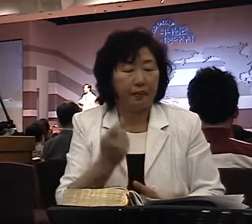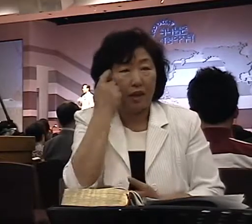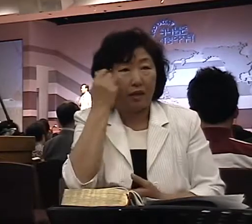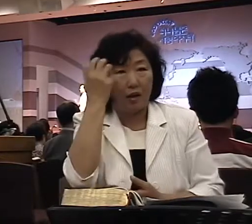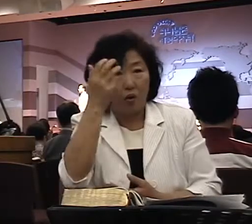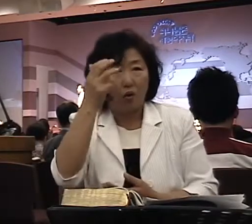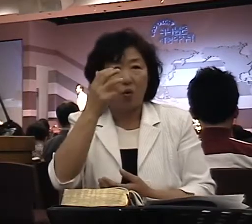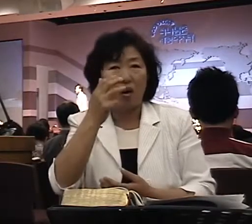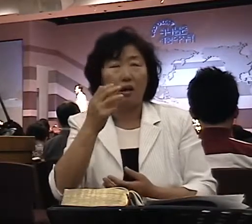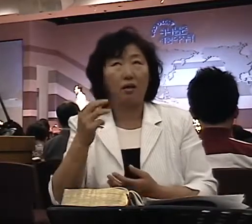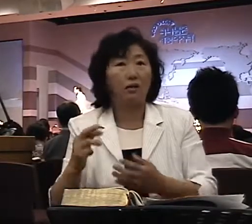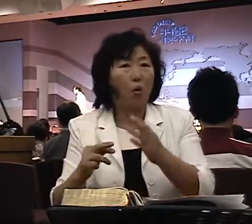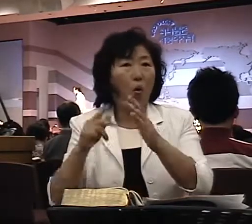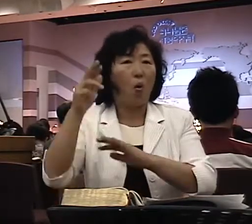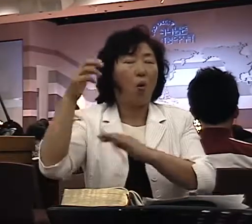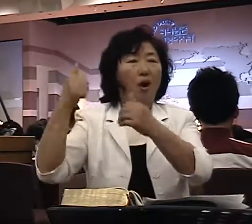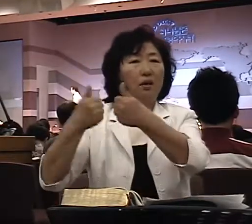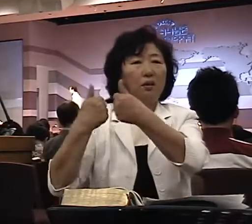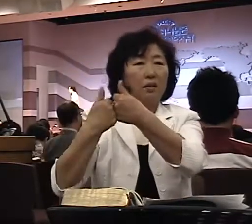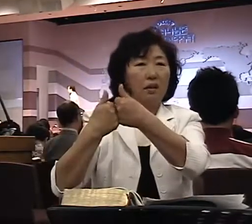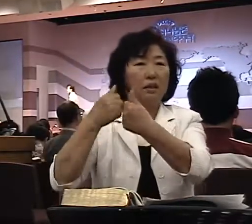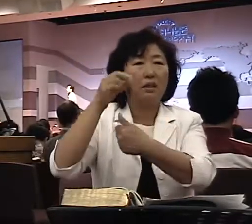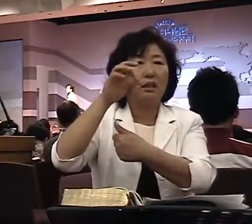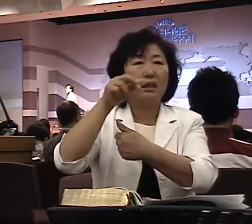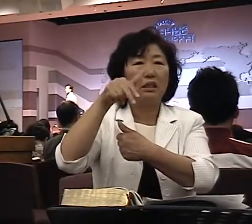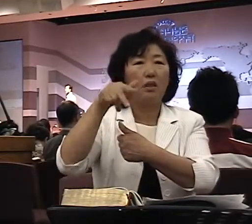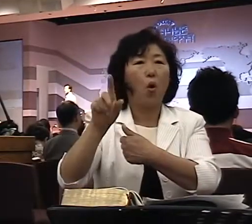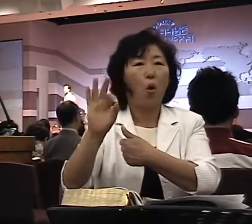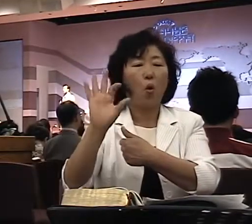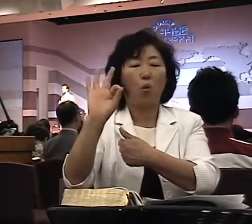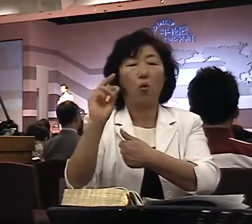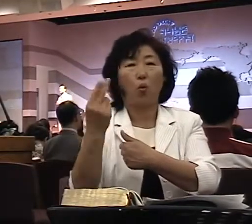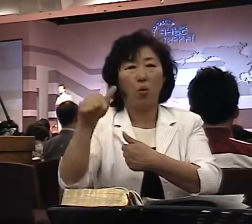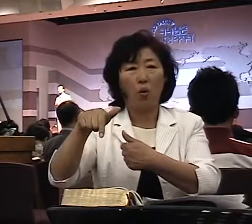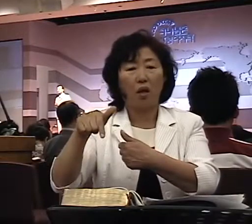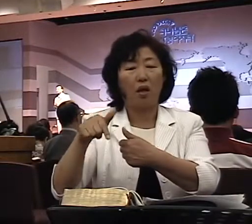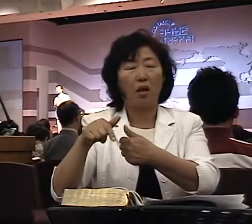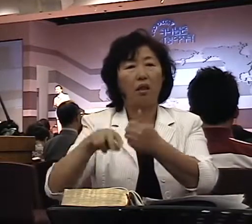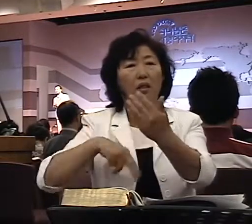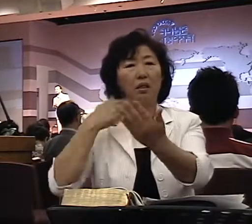영혼과 거스려 싸우는 정욕에 넘어졌기 때문입니다.